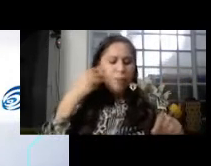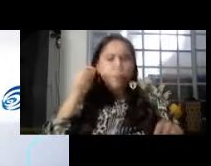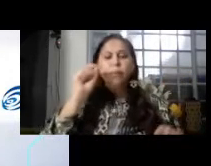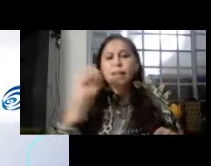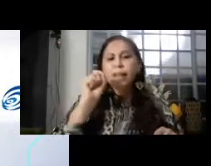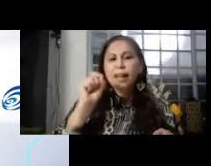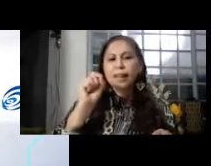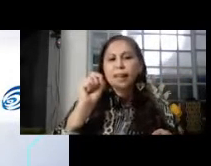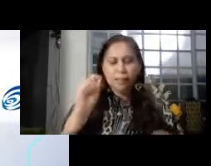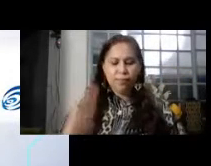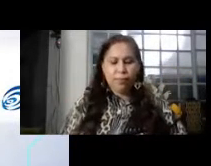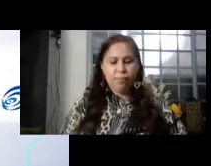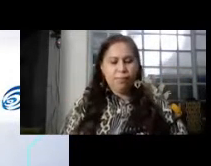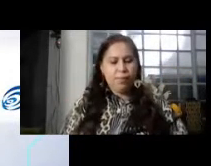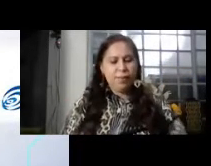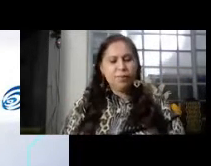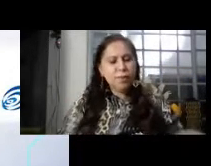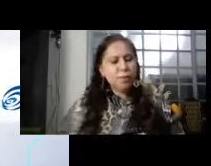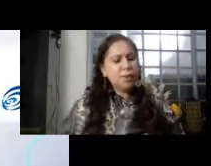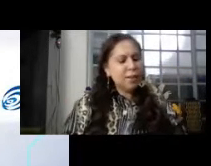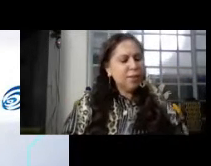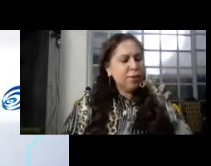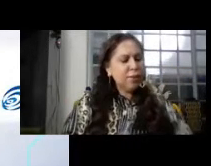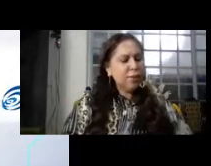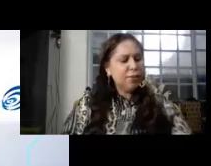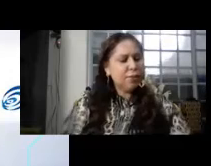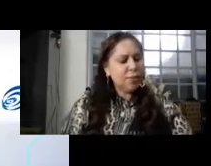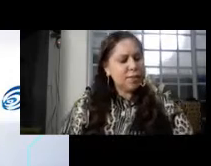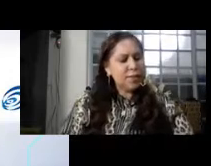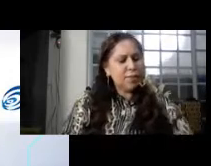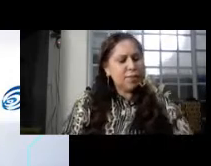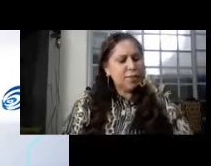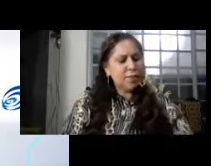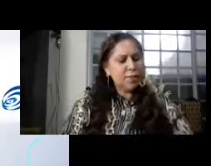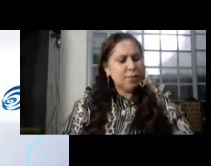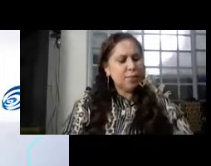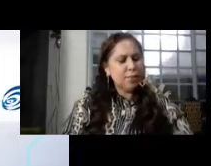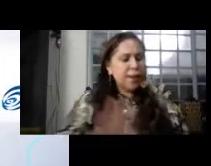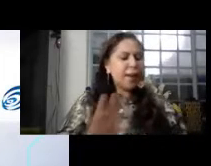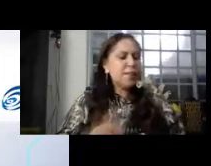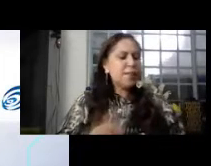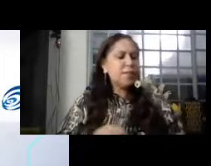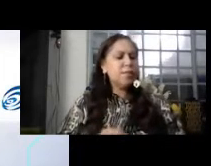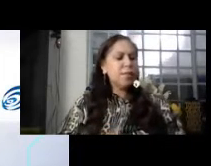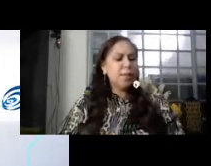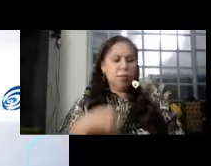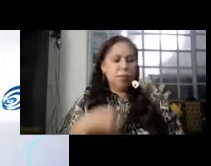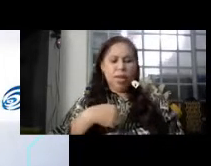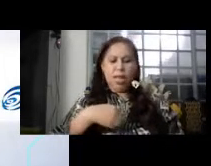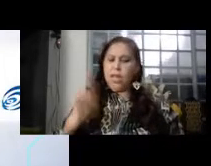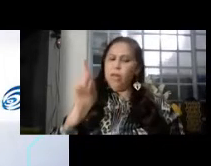gato? Quem? Viu que não era tão difícil assim? O negação também,